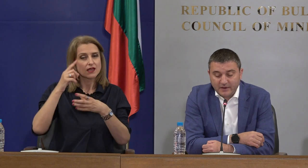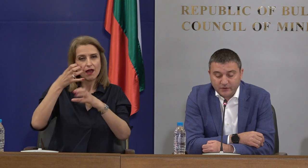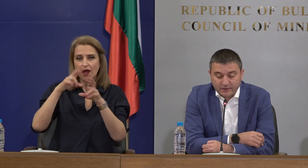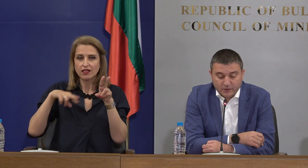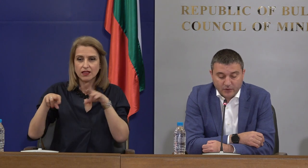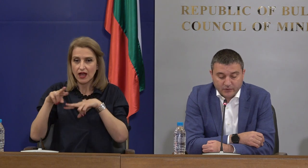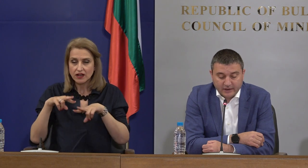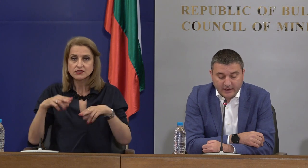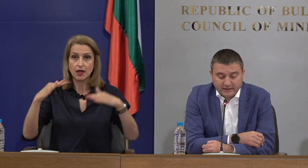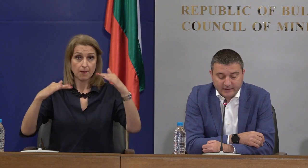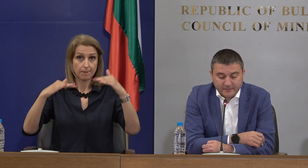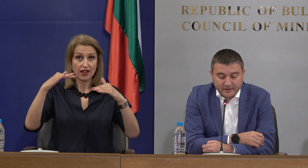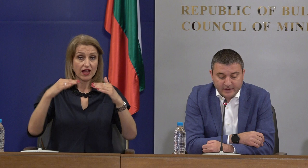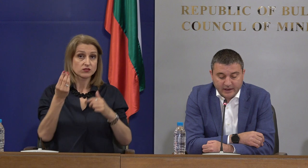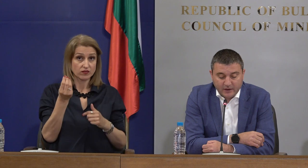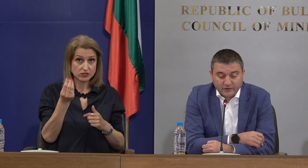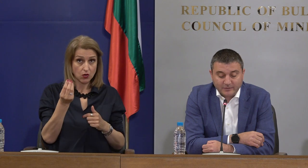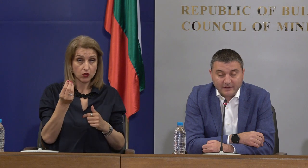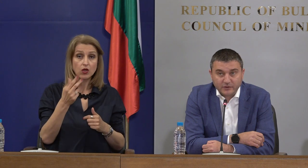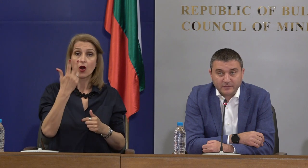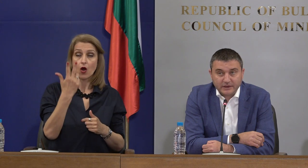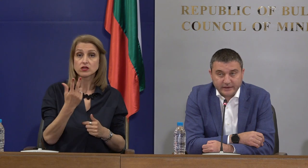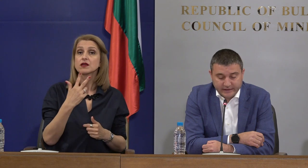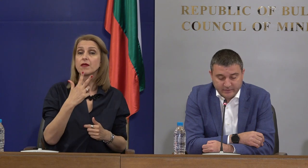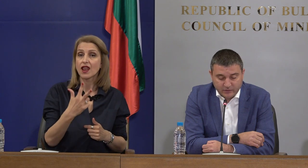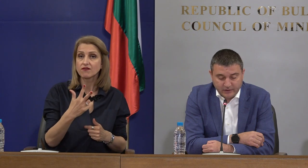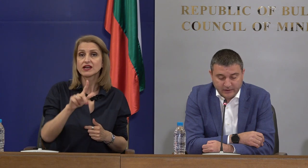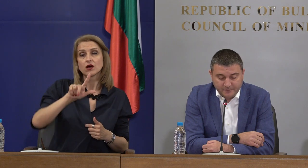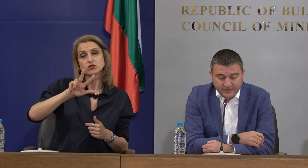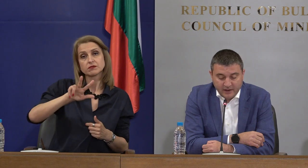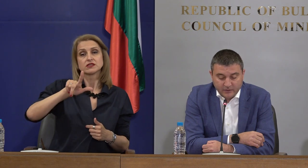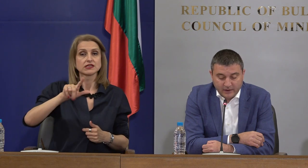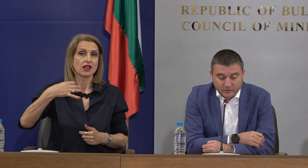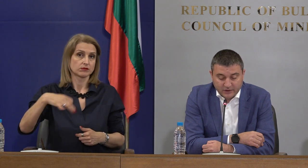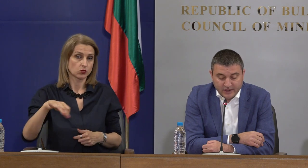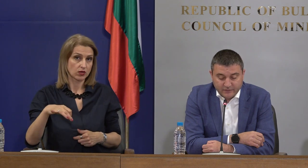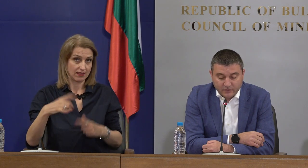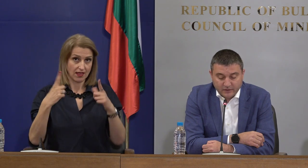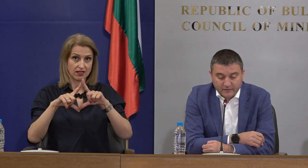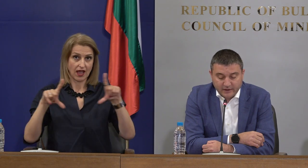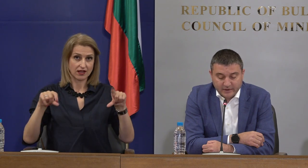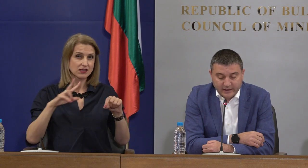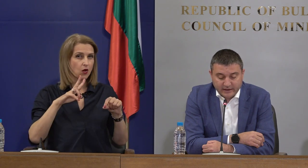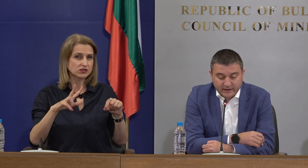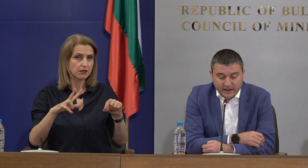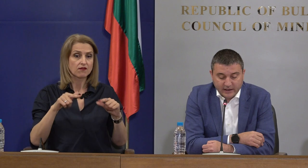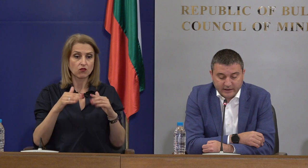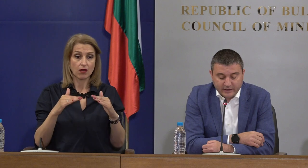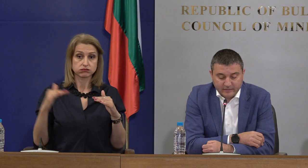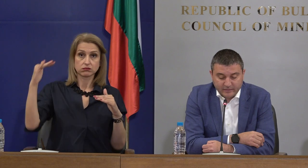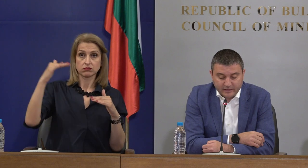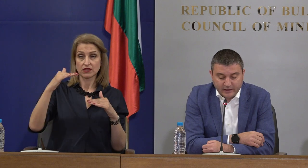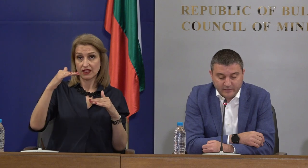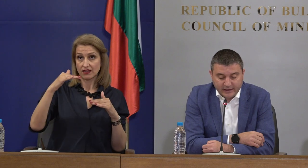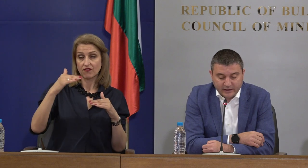предвид и балансовата стойност на акция. Тя е 8,87 лева, която съществено надхвърля пазарната цена на